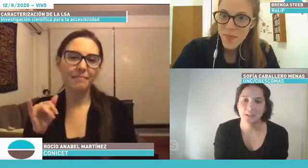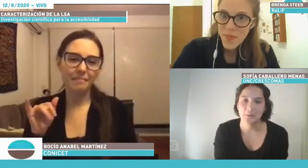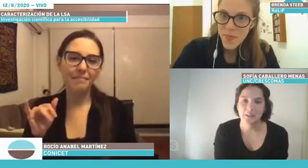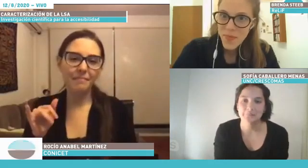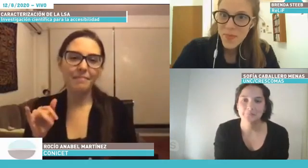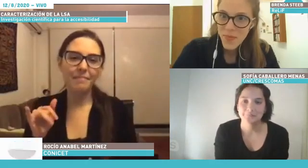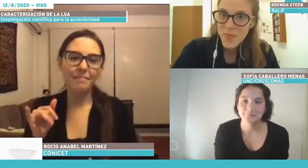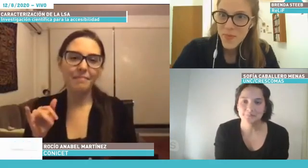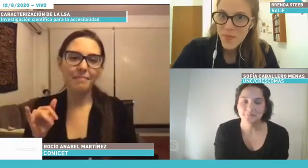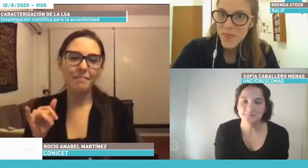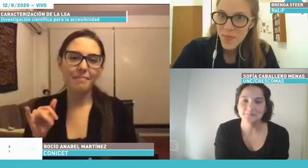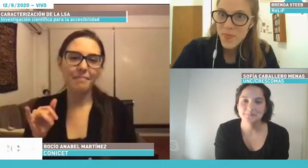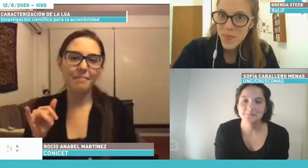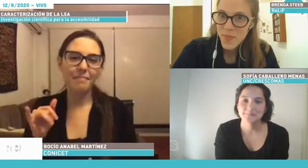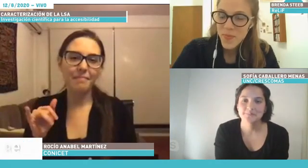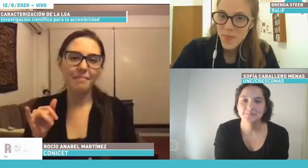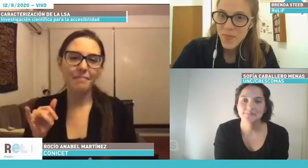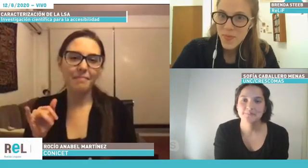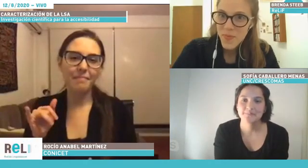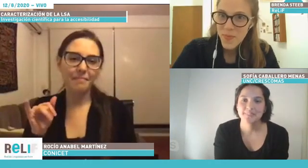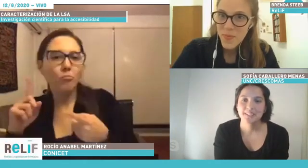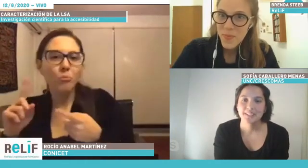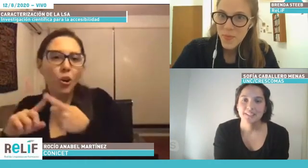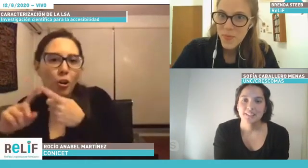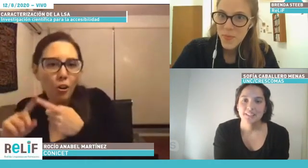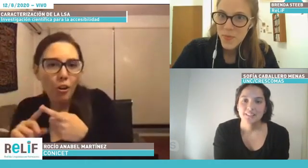Sí, sí, tal cual.